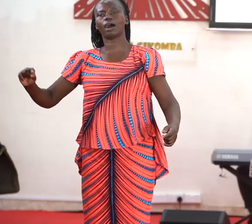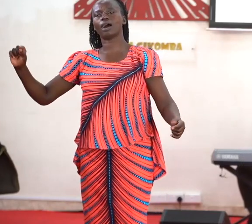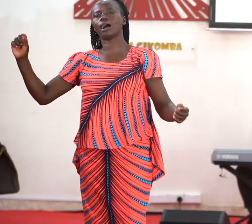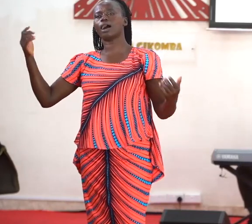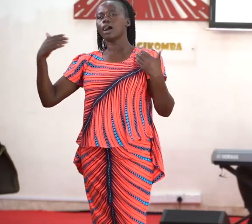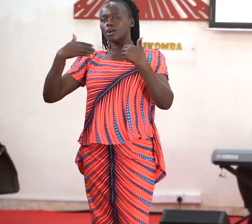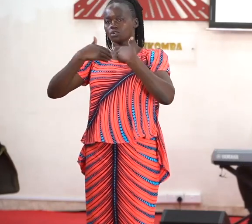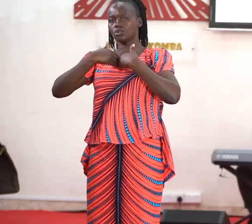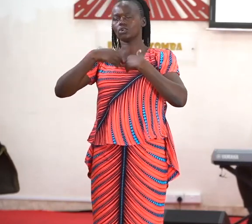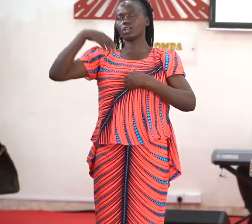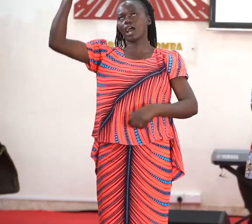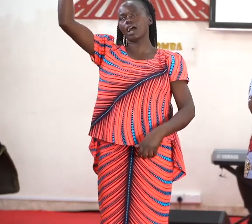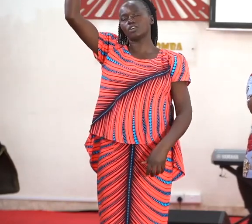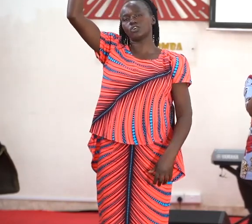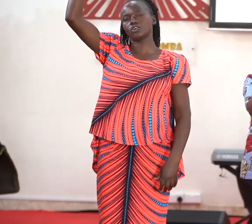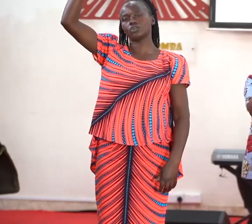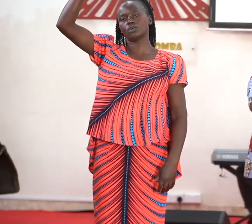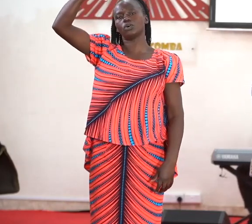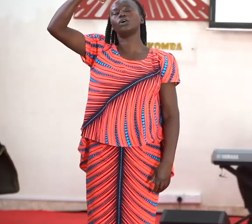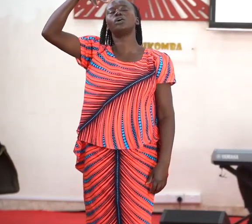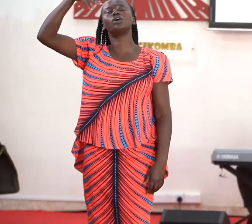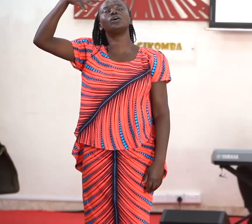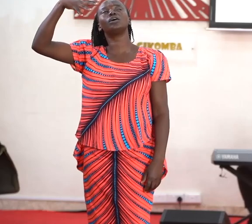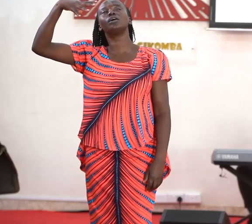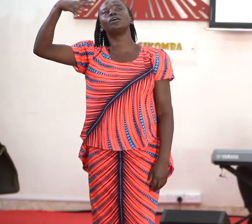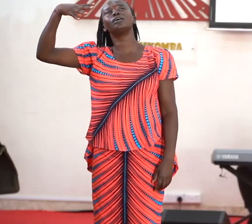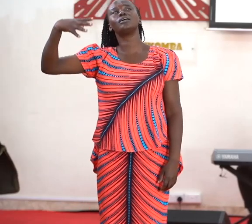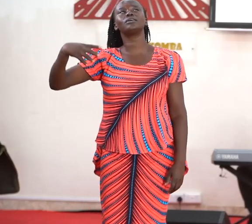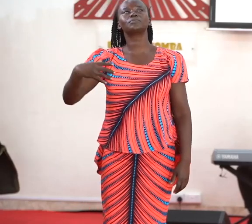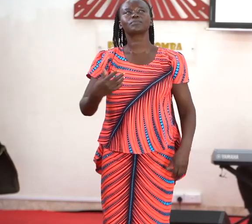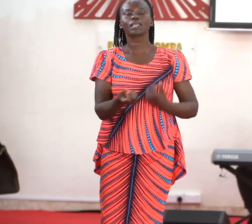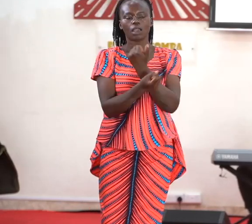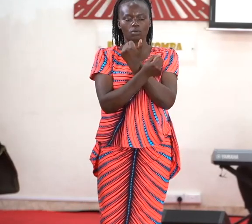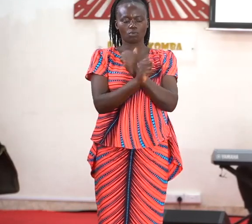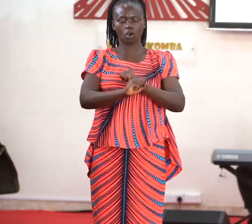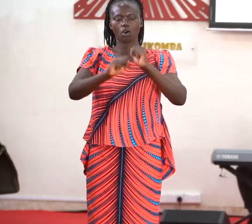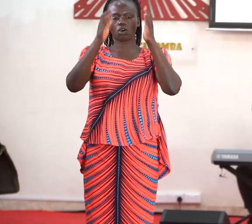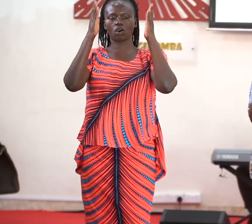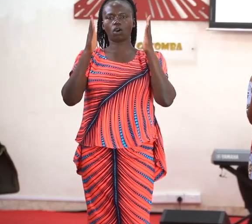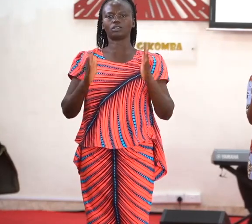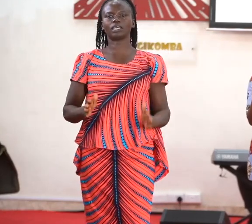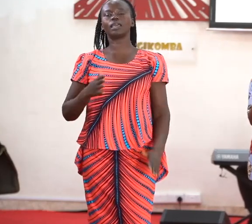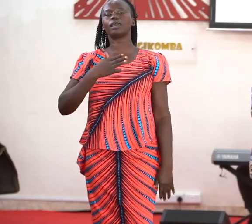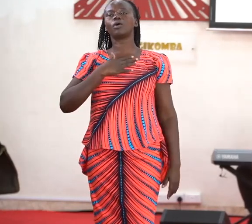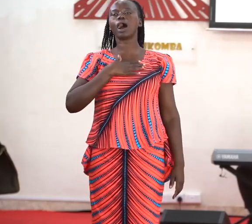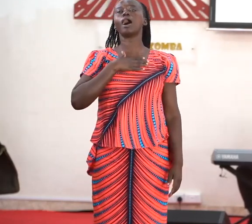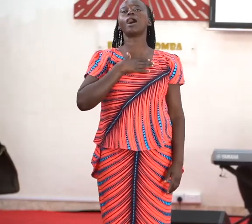kucha, kuna nuru. Hallelujah.